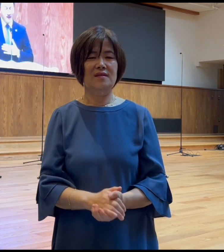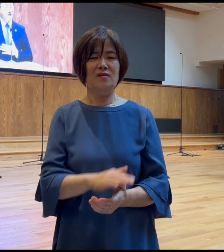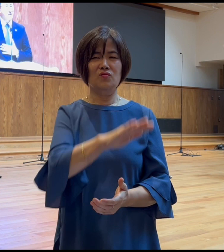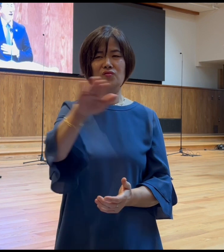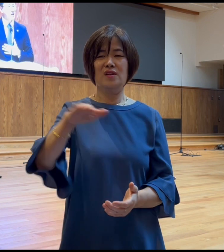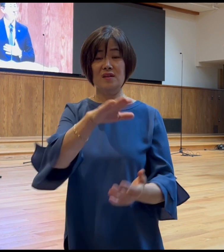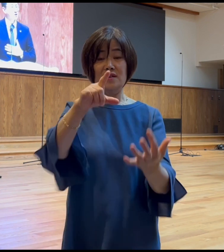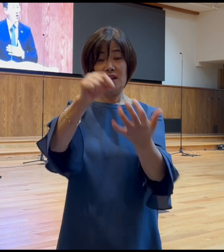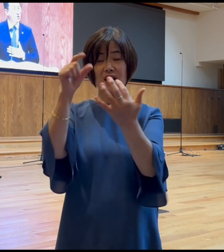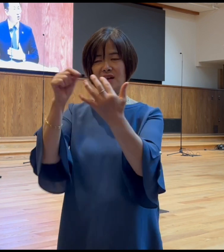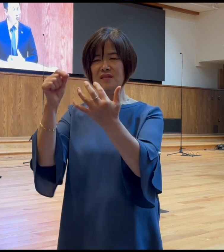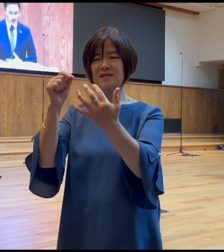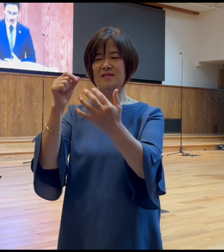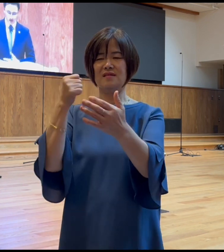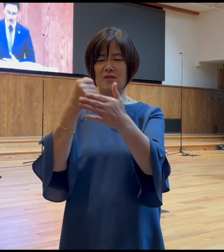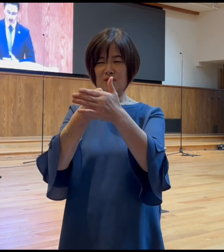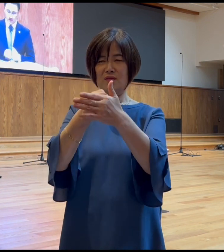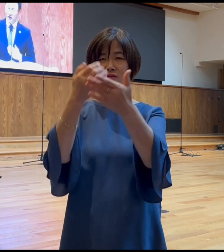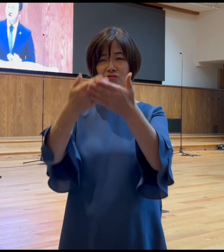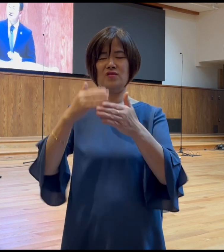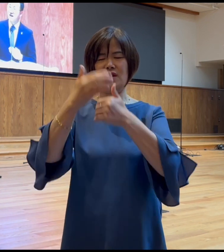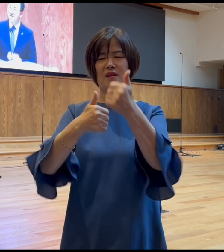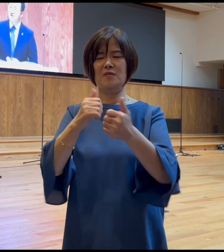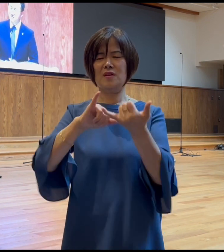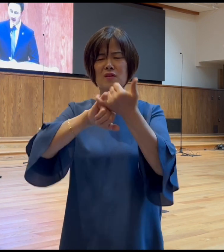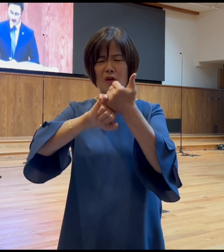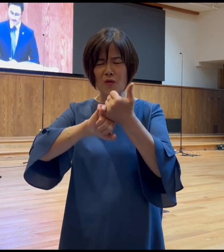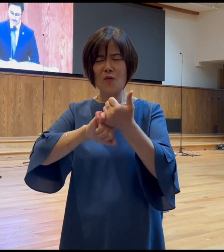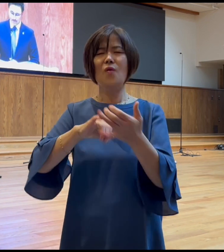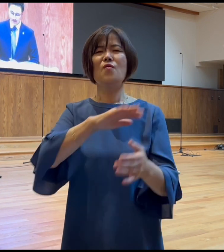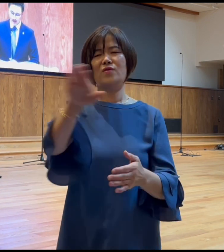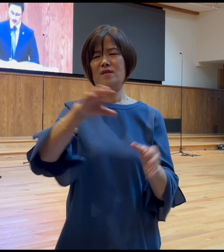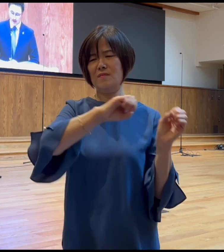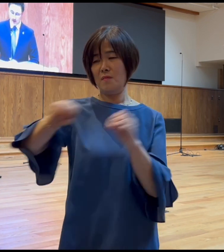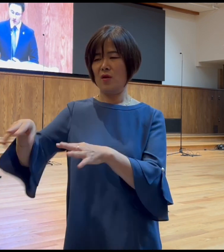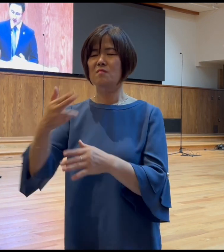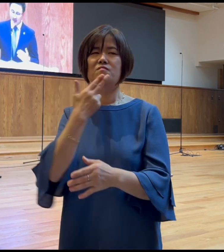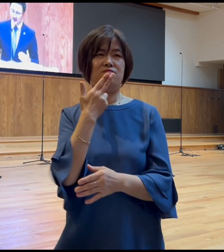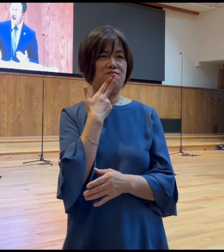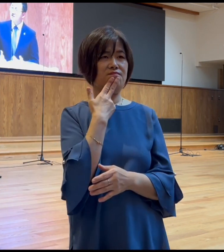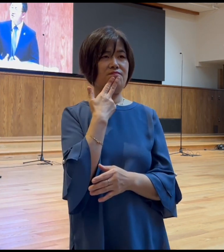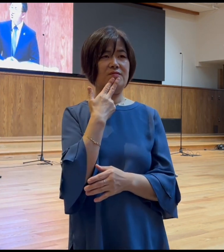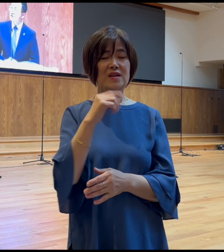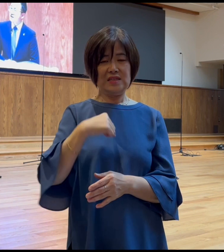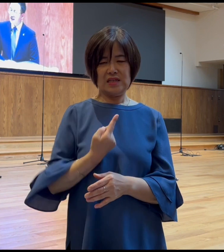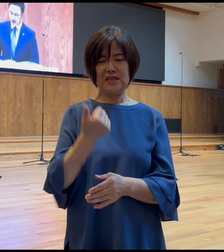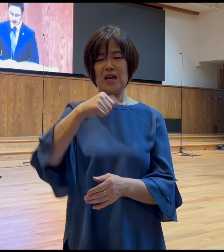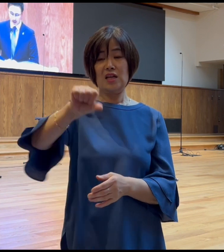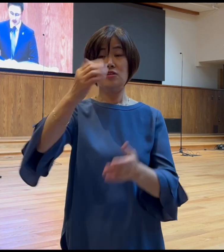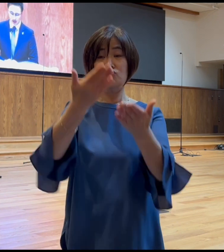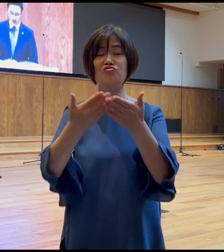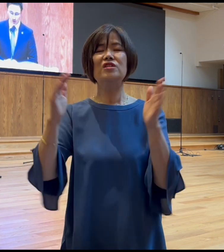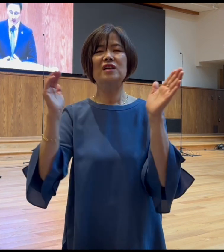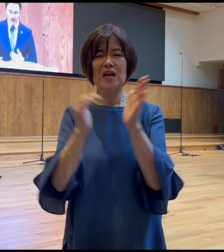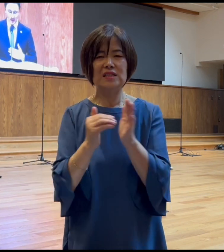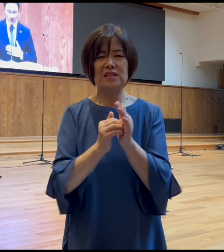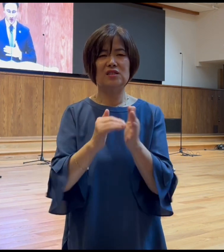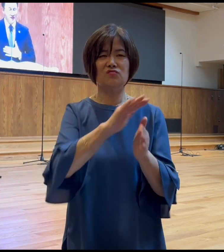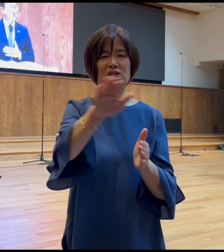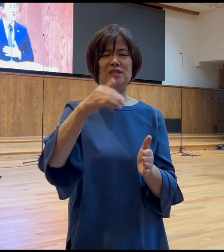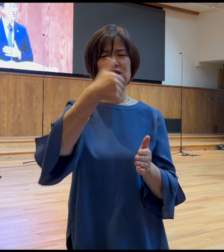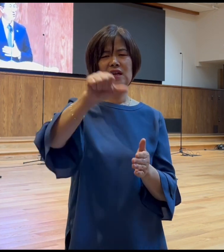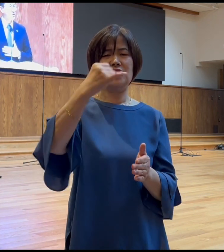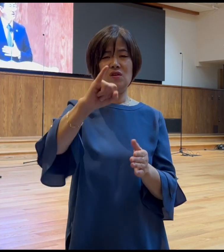우리를 택하신 하나님은 결코 우리를 버리지 않으십니다. 그분은 자신의 아들을 주시기까지 우리를